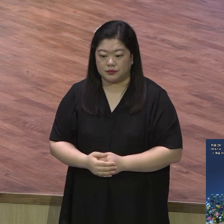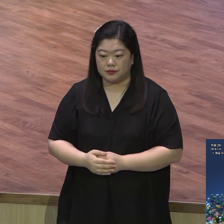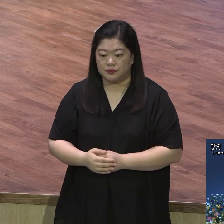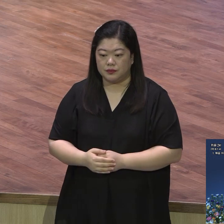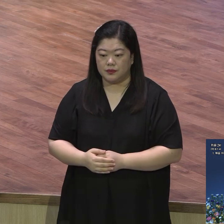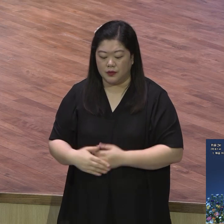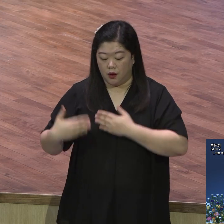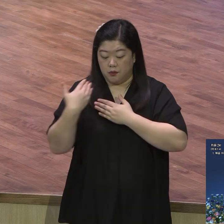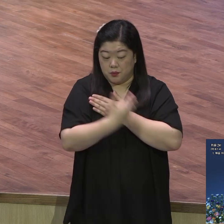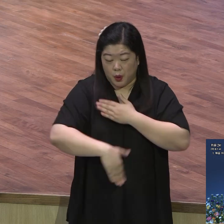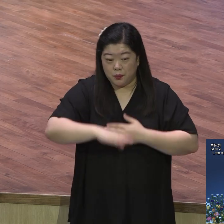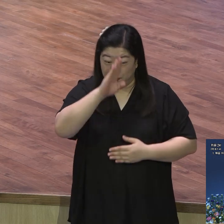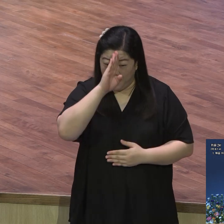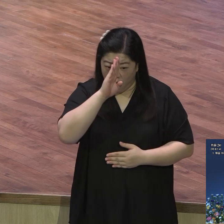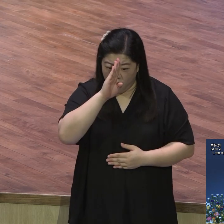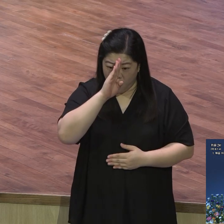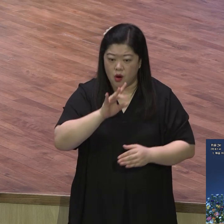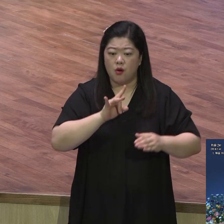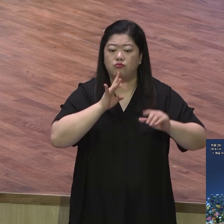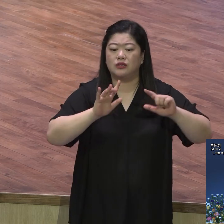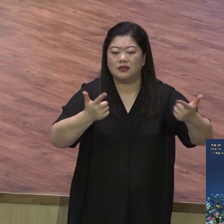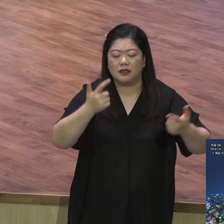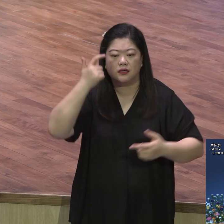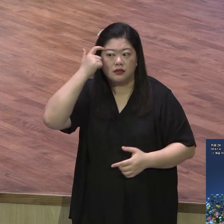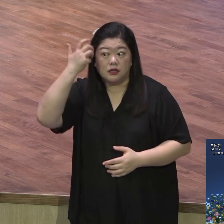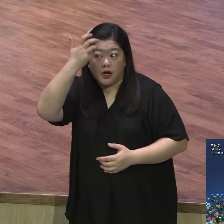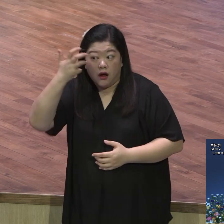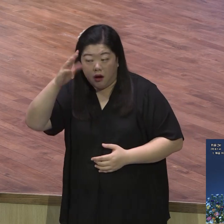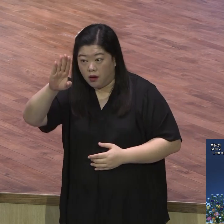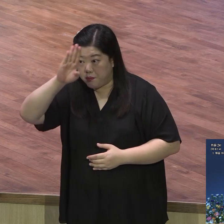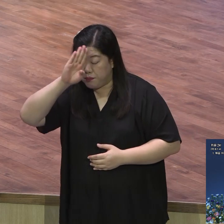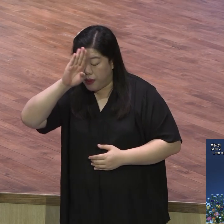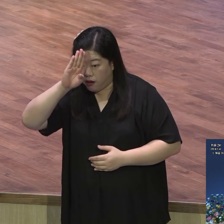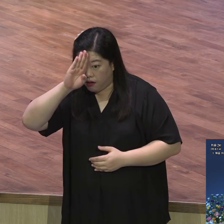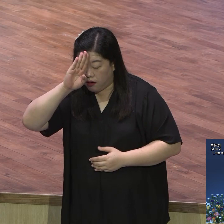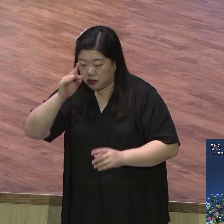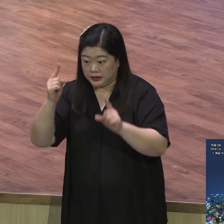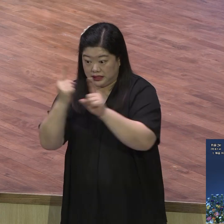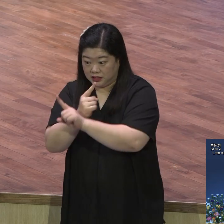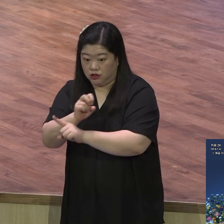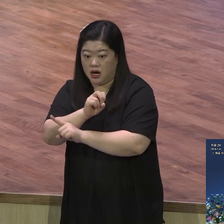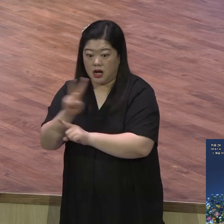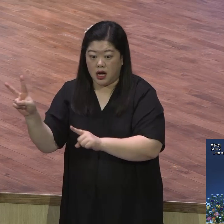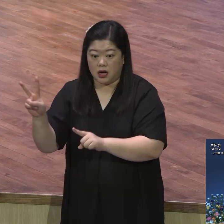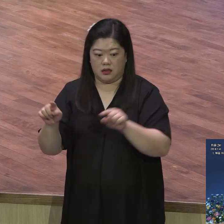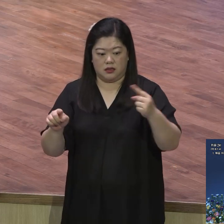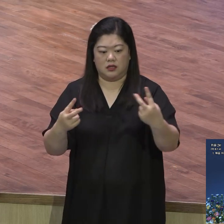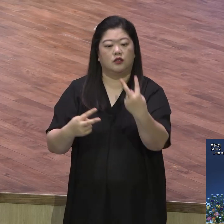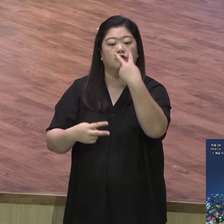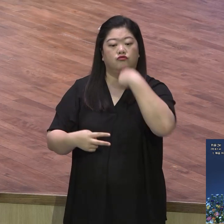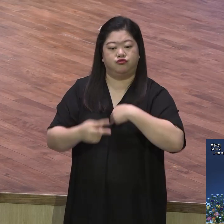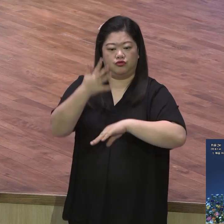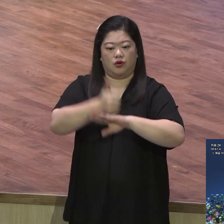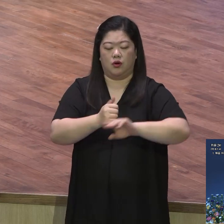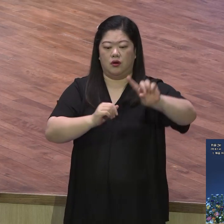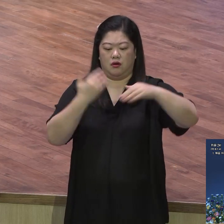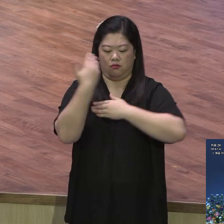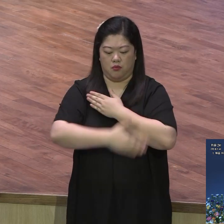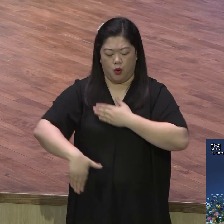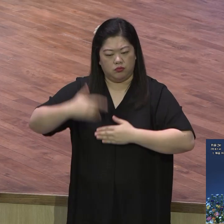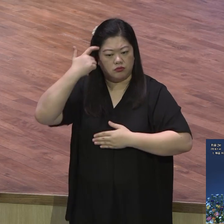문제가 아니라 영혼의 치유까지 이어져야 진정한 치유고 여기에 교회가 역할을 감당해야